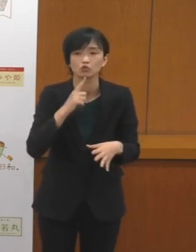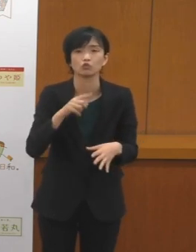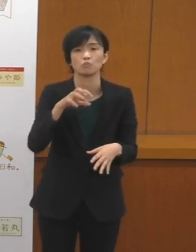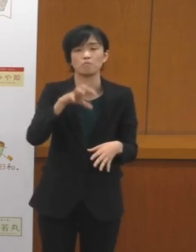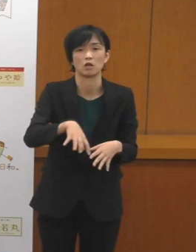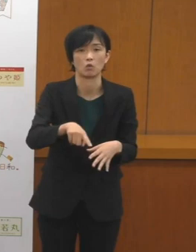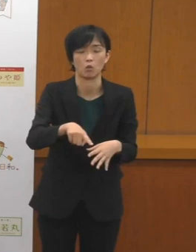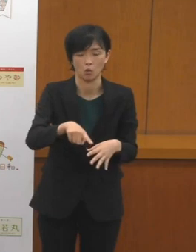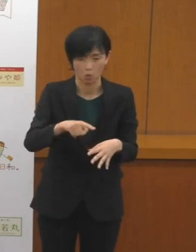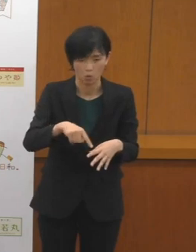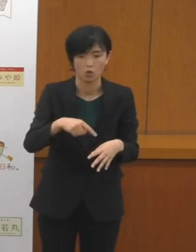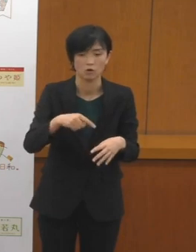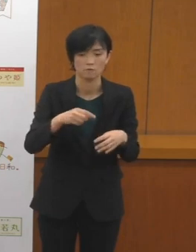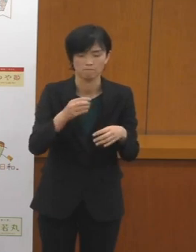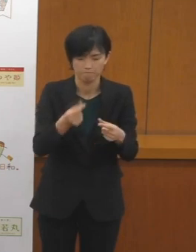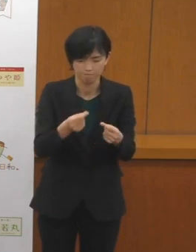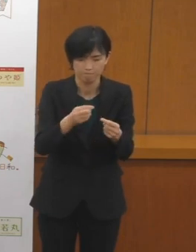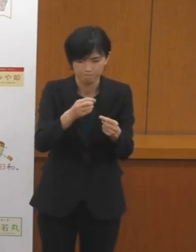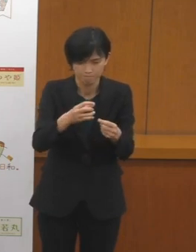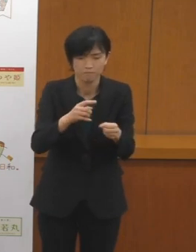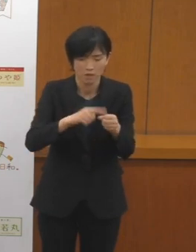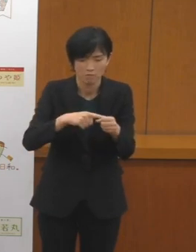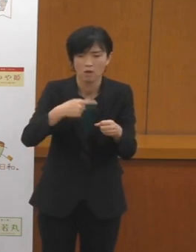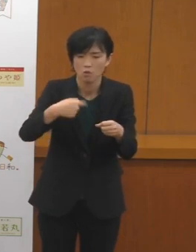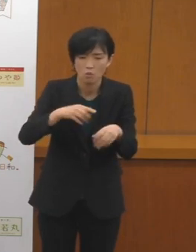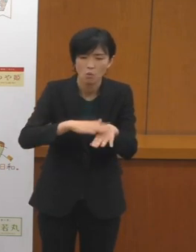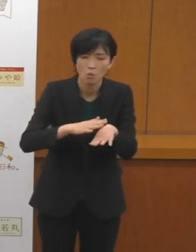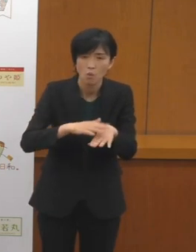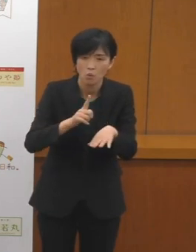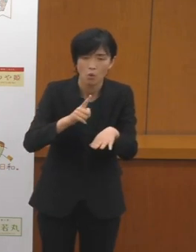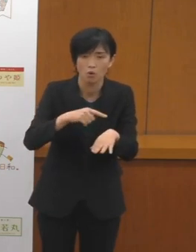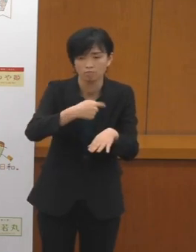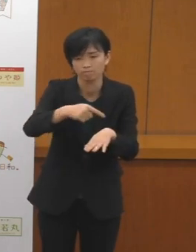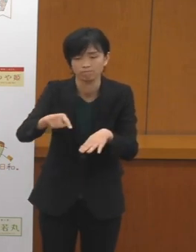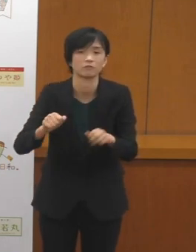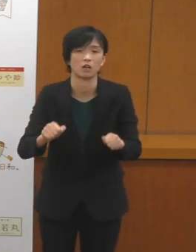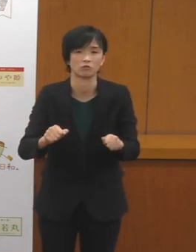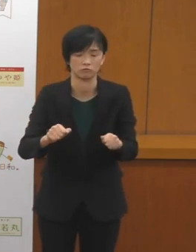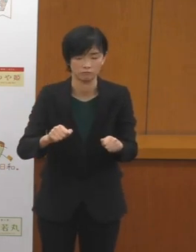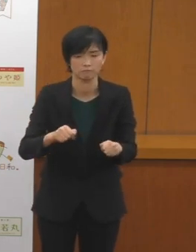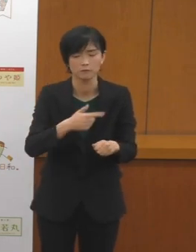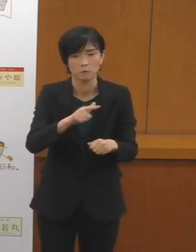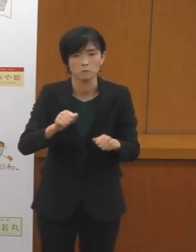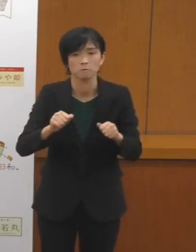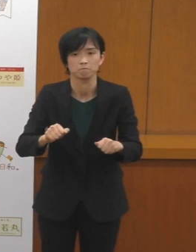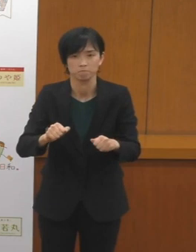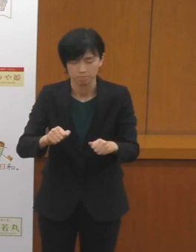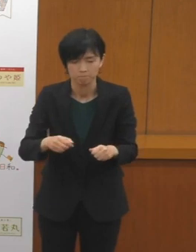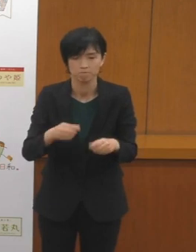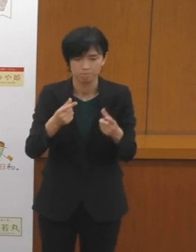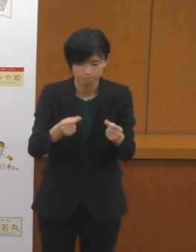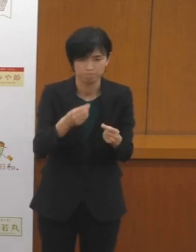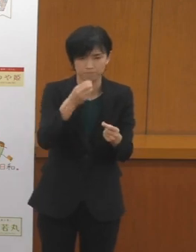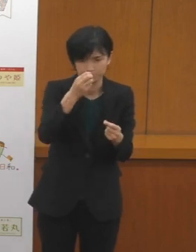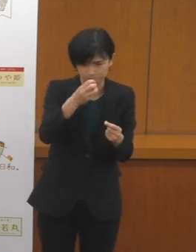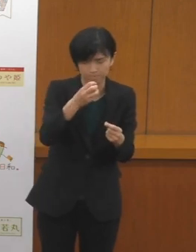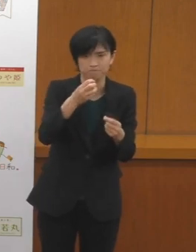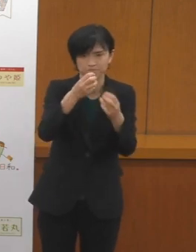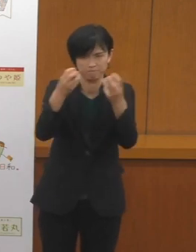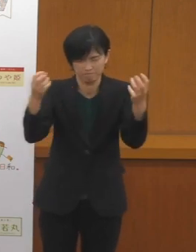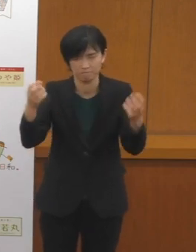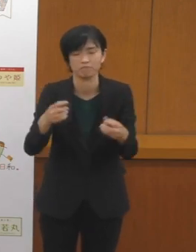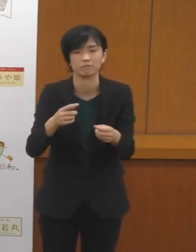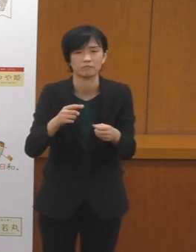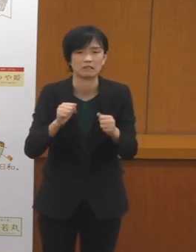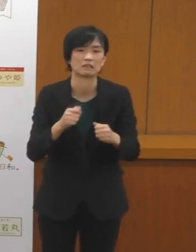会を行うなど各地域で対策に万全を期してまいりたいと考えているところでございます